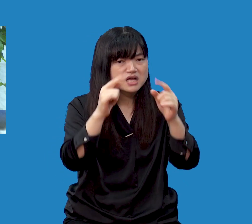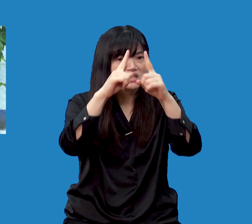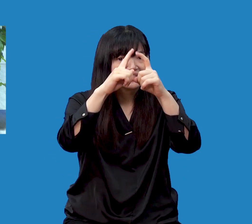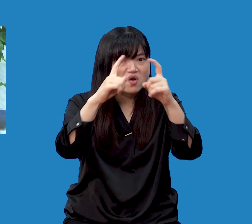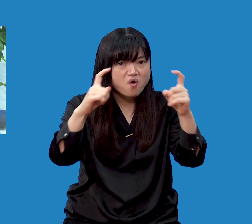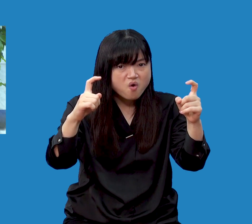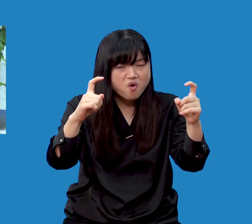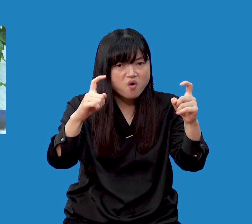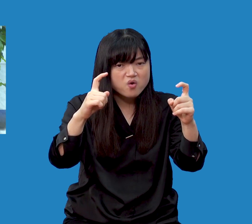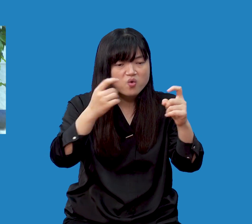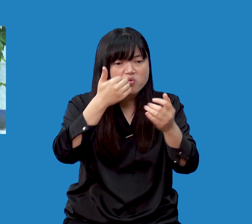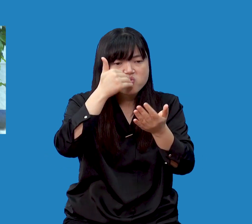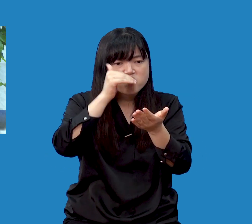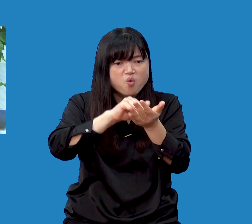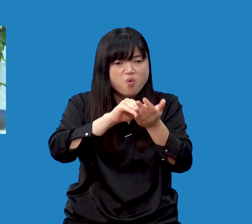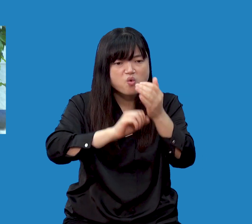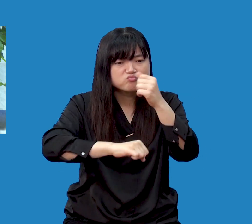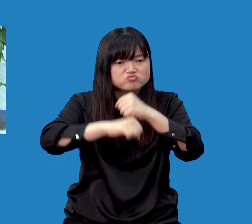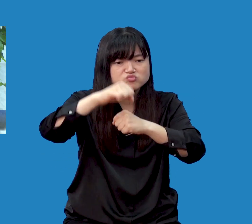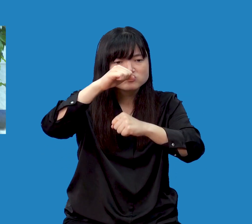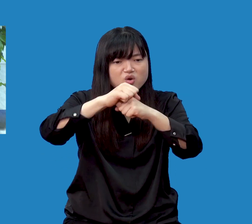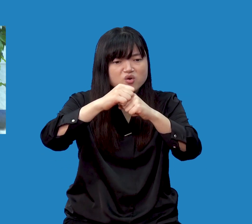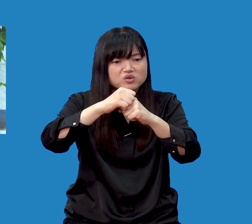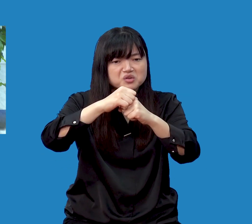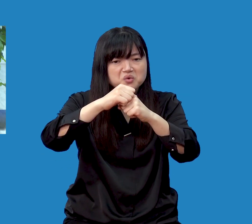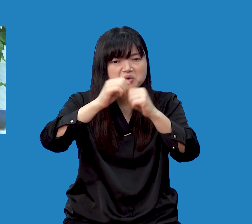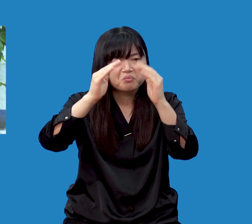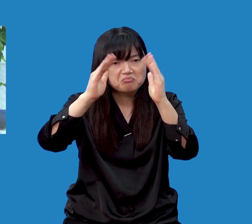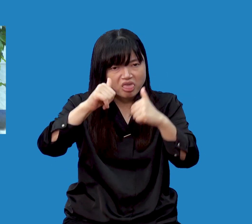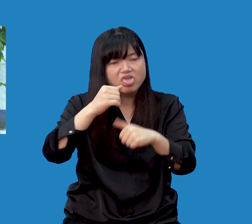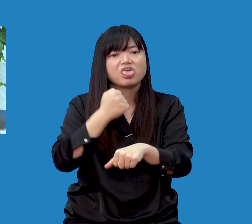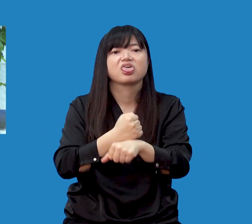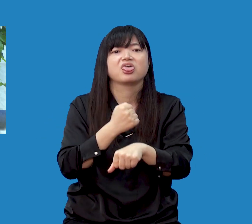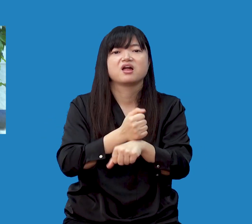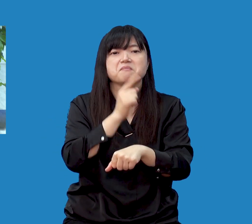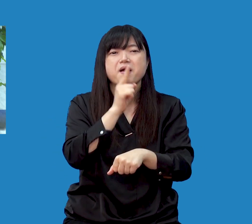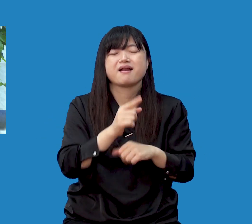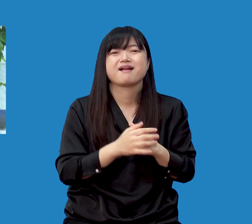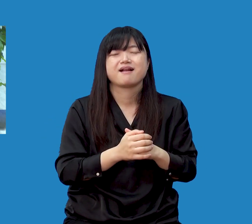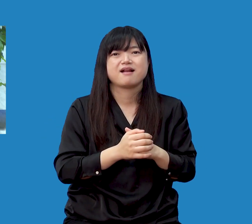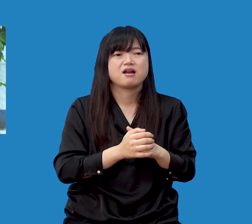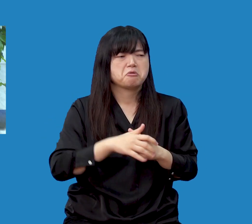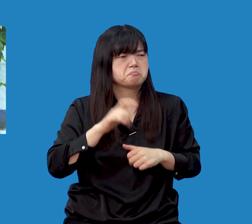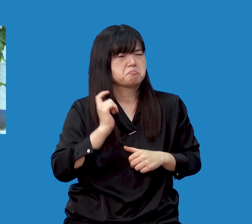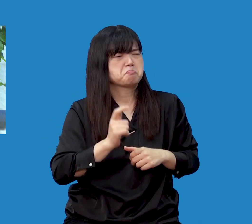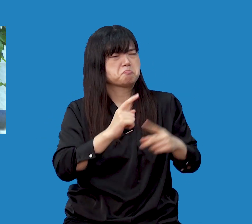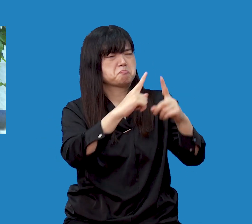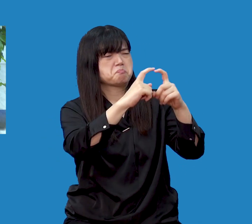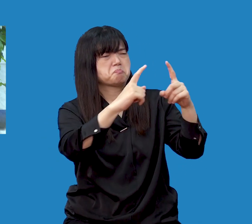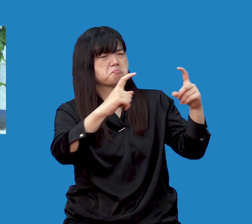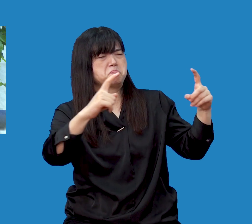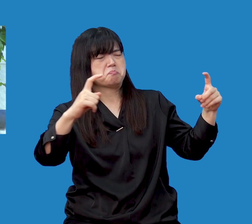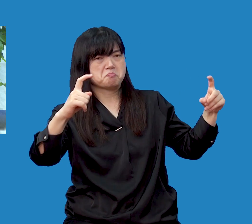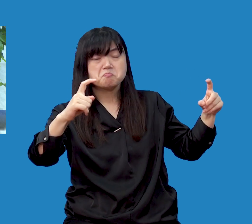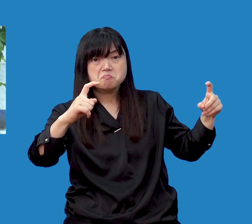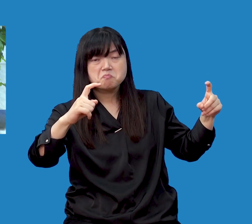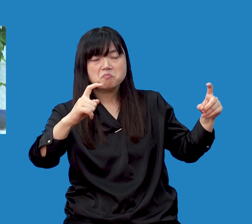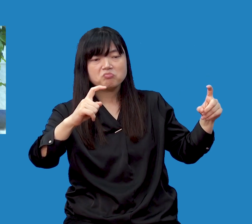권력자들의 성읍을 돌무더기로 만드신다 했습니다. 견고한 그들의